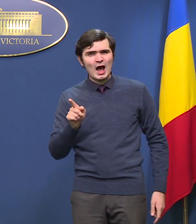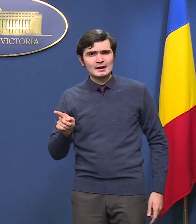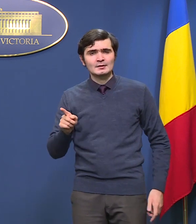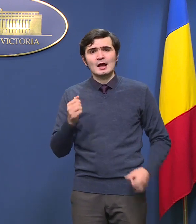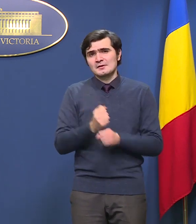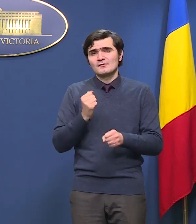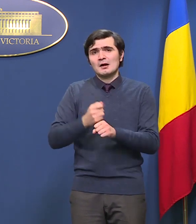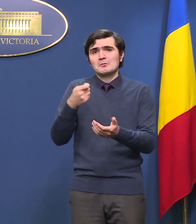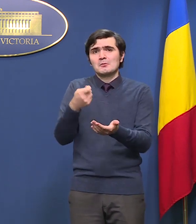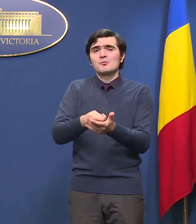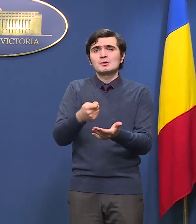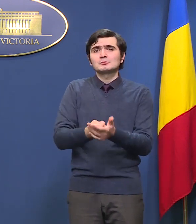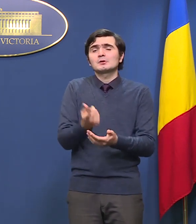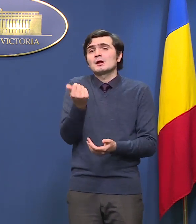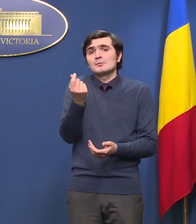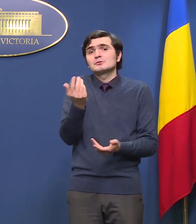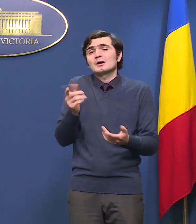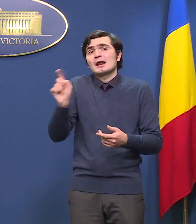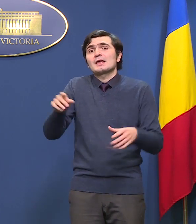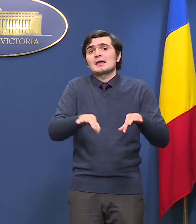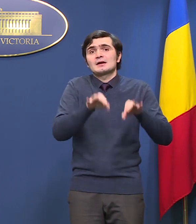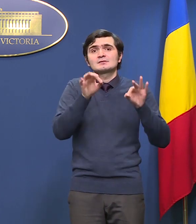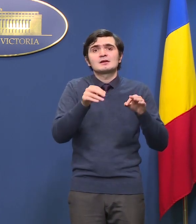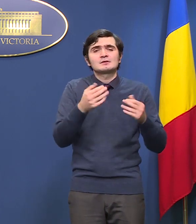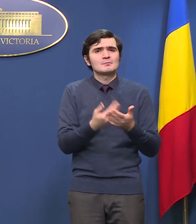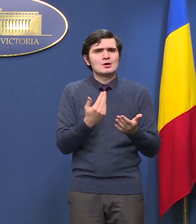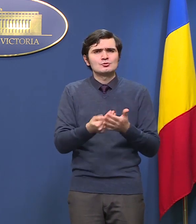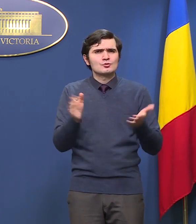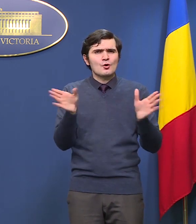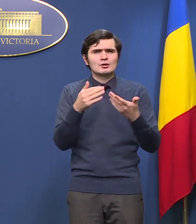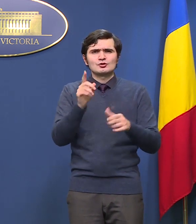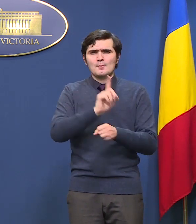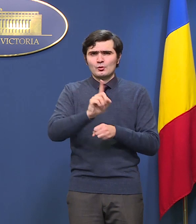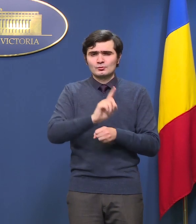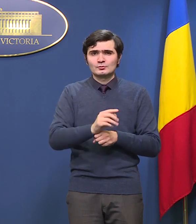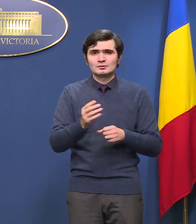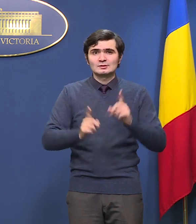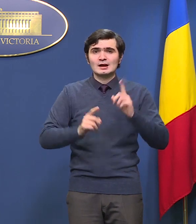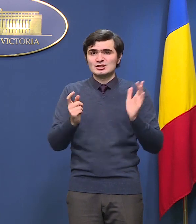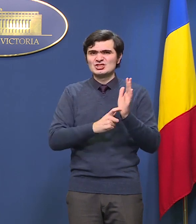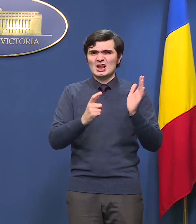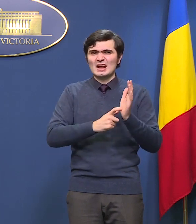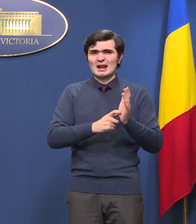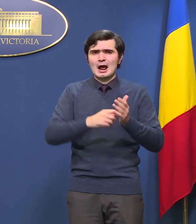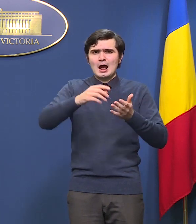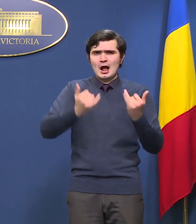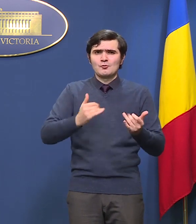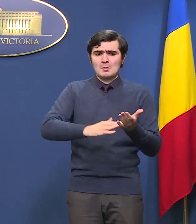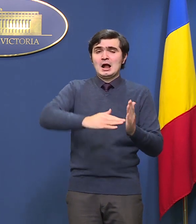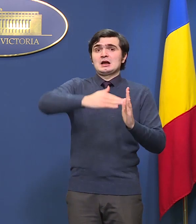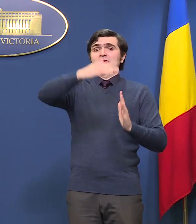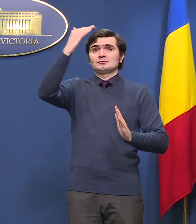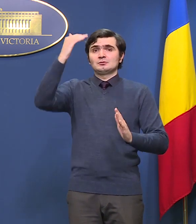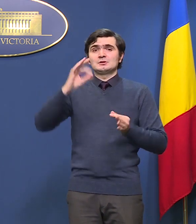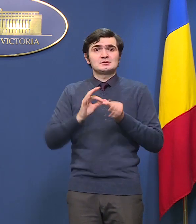la care găsesc. Acum trebuie să știți că pentru orice produs pentru care cererea a crescut exploziv,